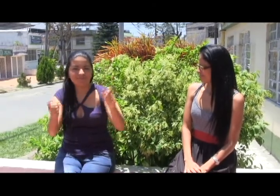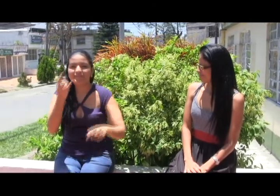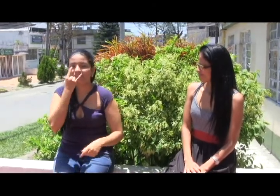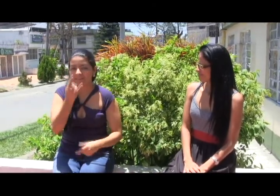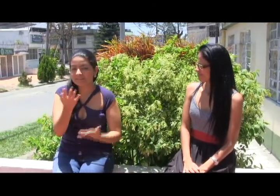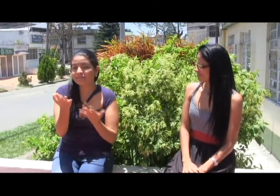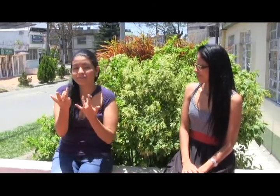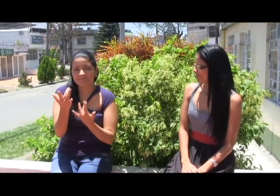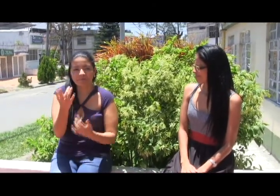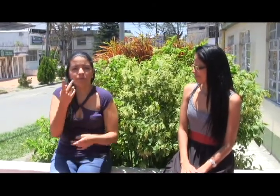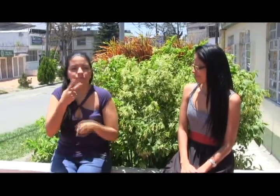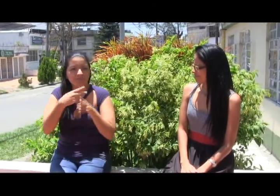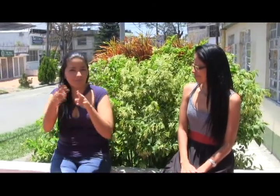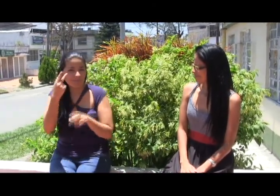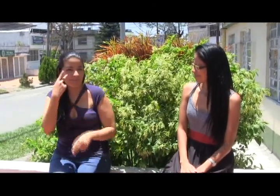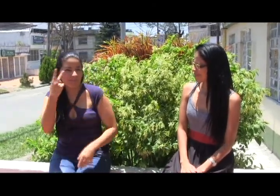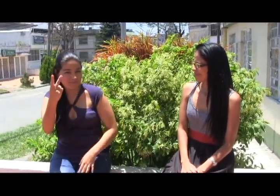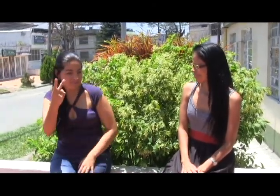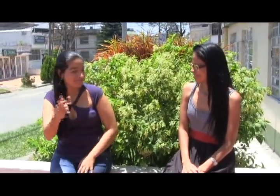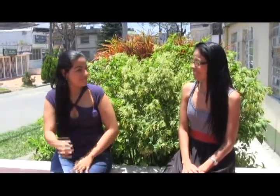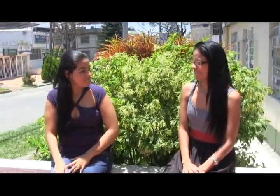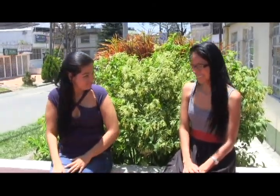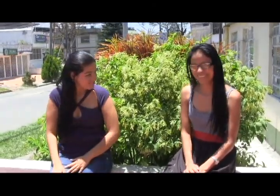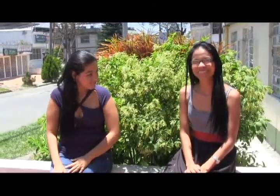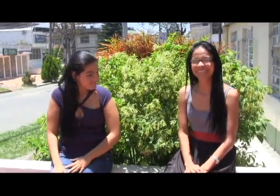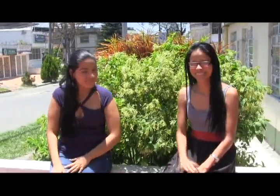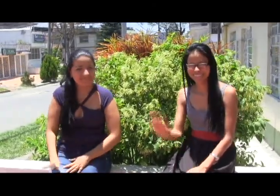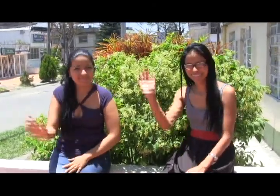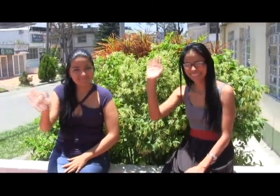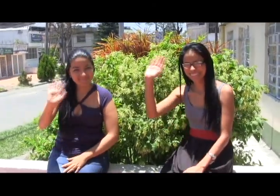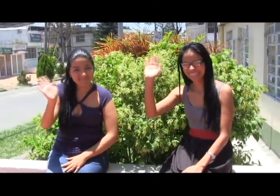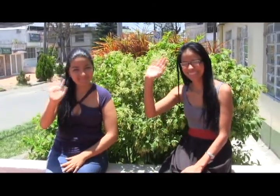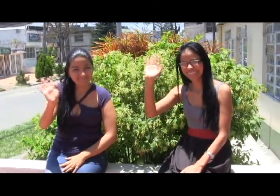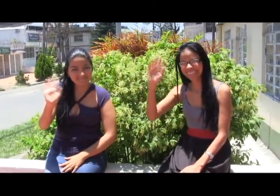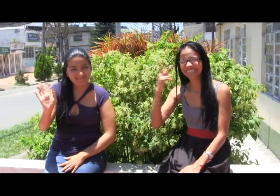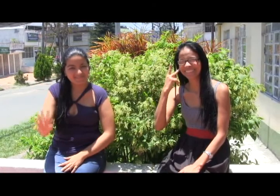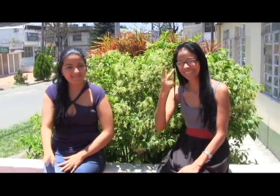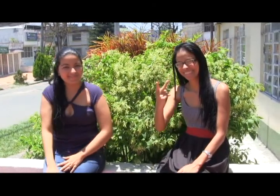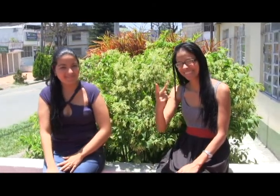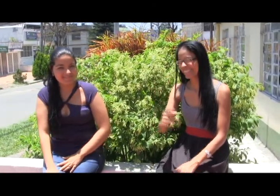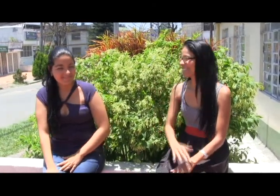finaliza e informa a los televidentes interesados que nos veremos en una próxima ocasión.